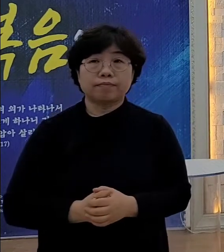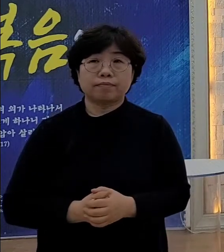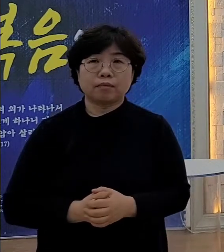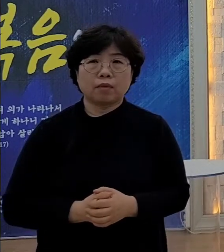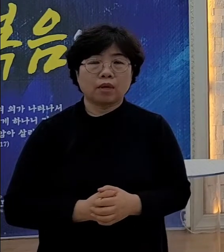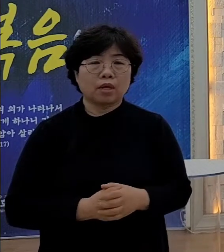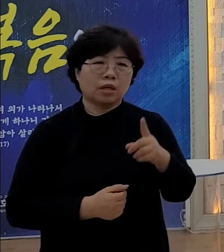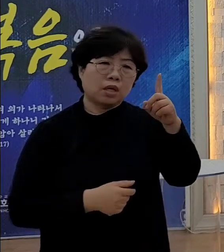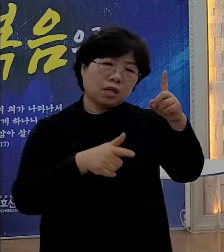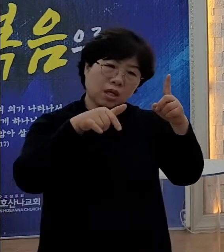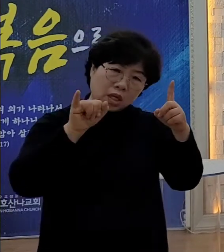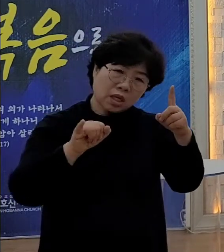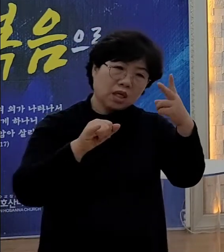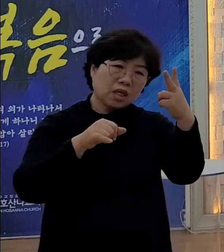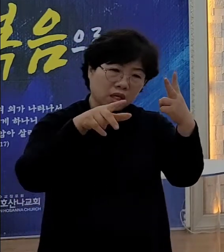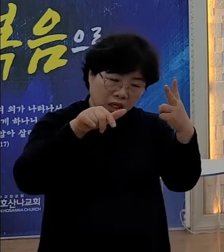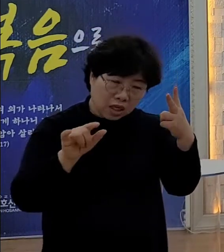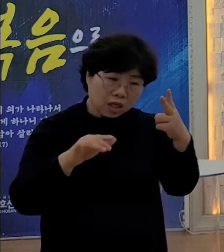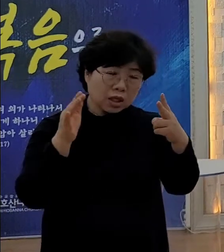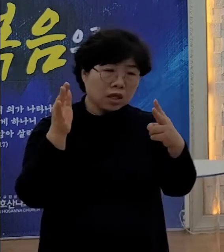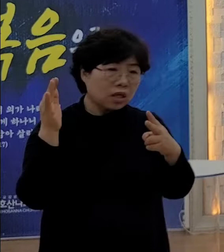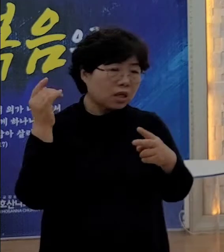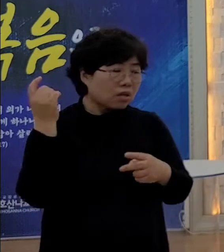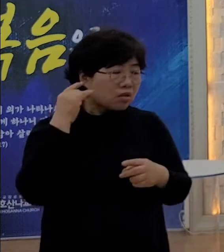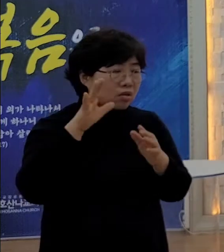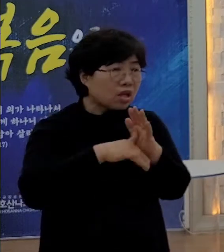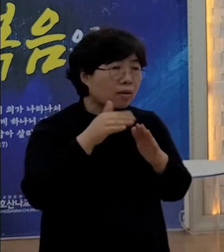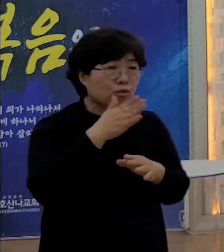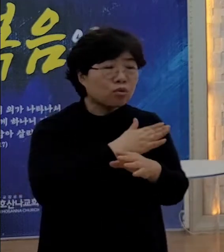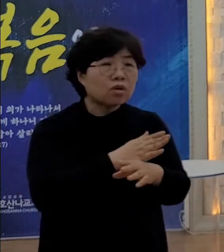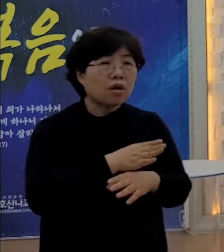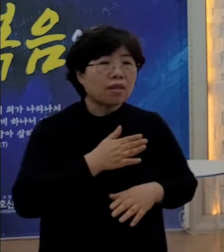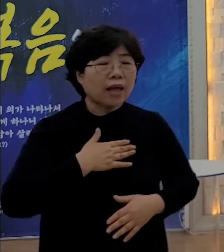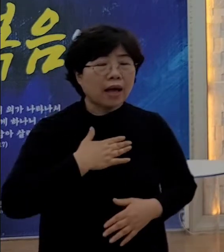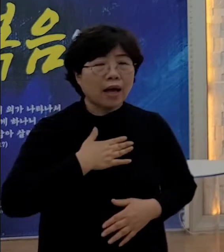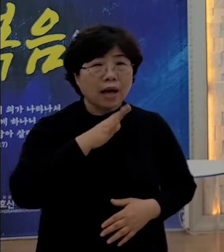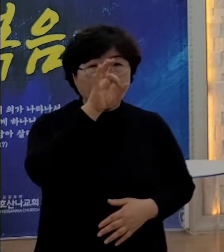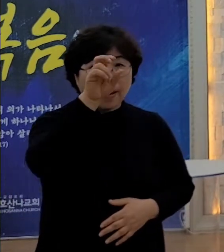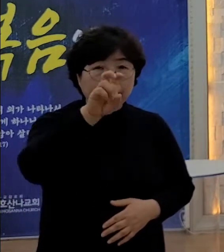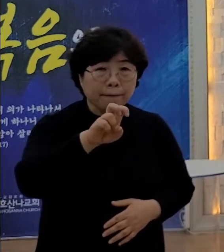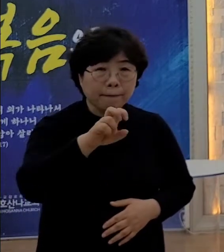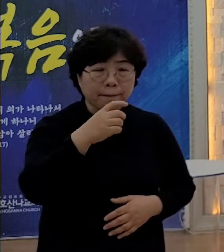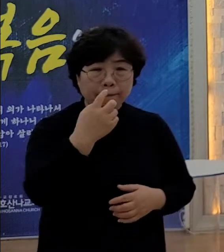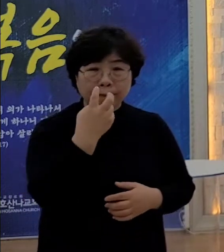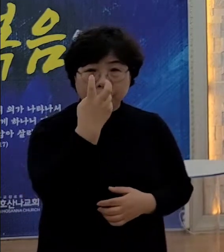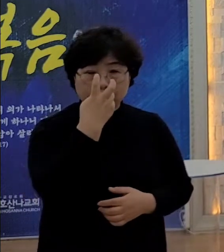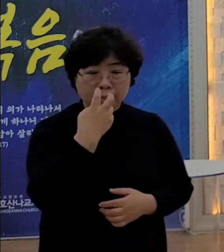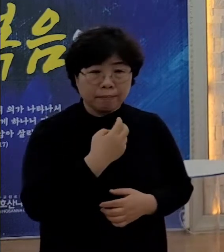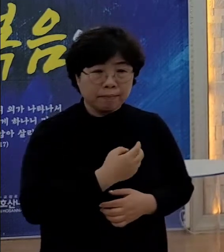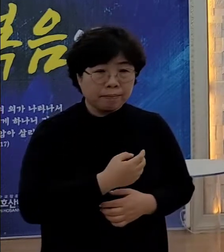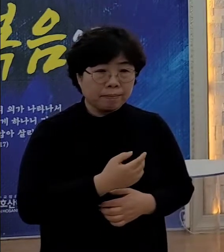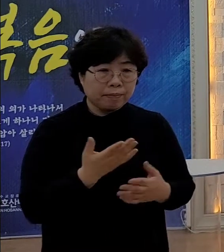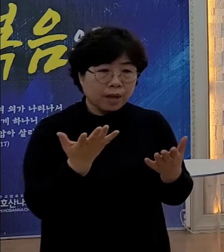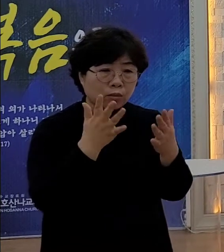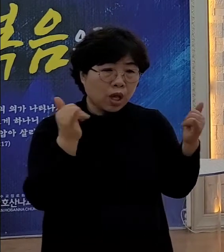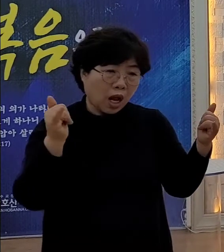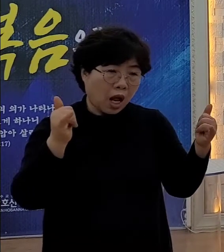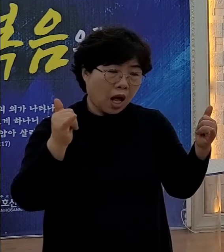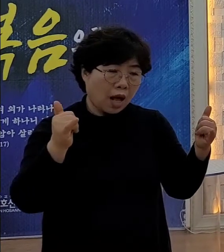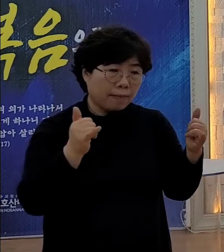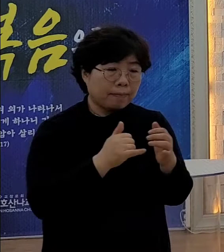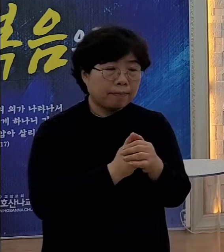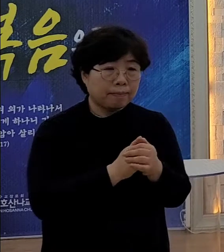몇 기입니다. 이런 말을 듣는 것부터 시작하는 거예요. 몸속에 전이 되었습니다.